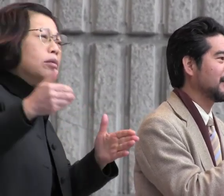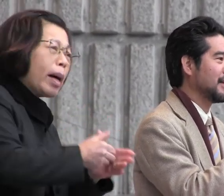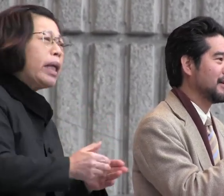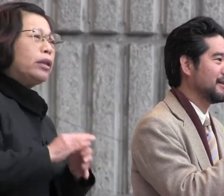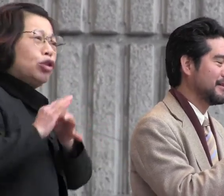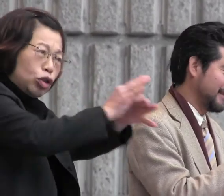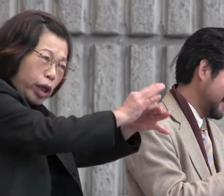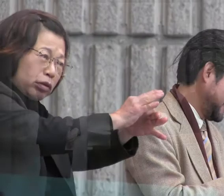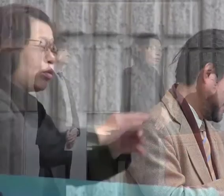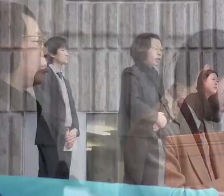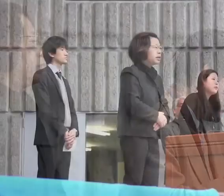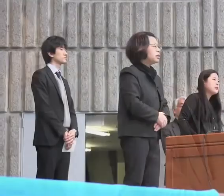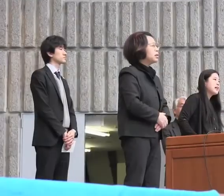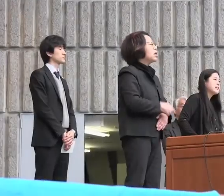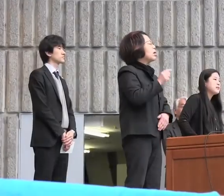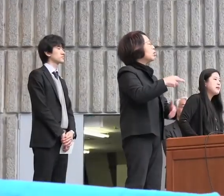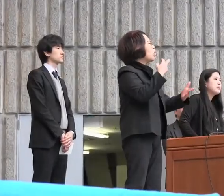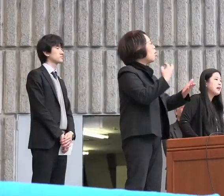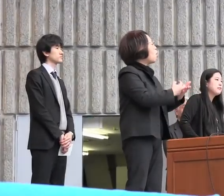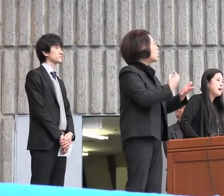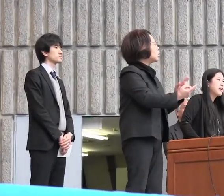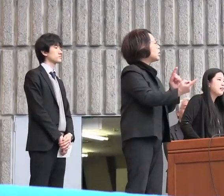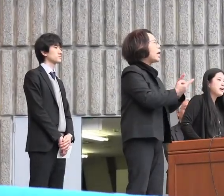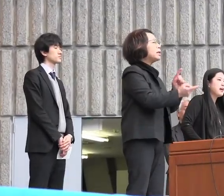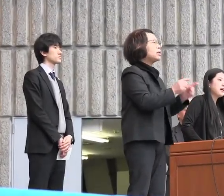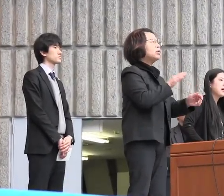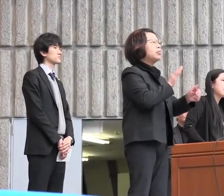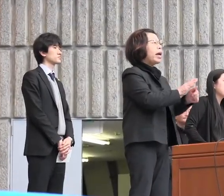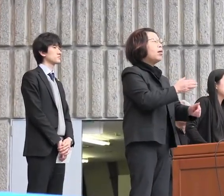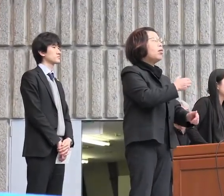ることさ。 秘密保護法対策弁護団は、